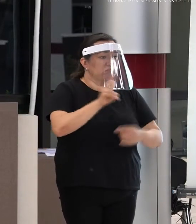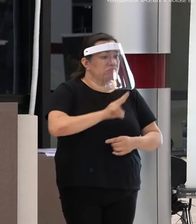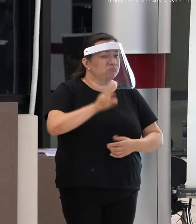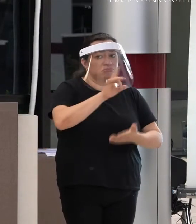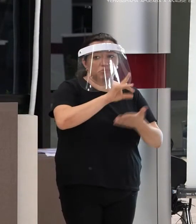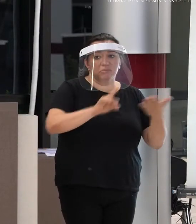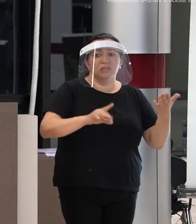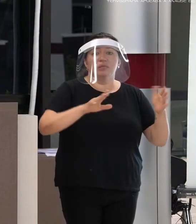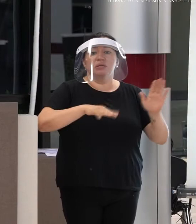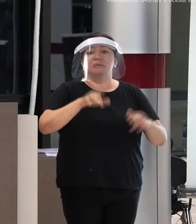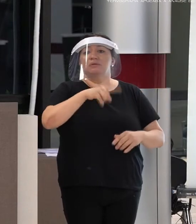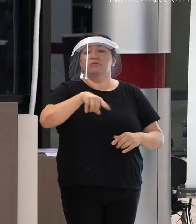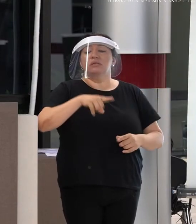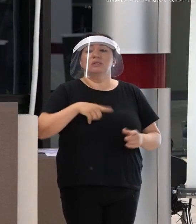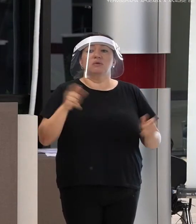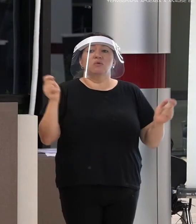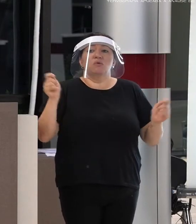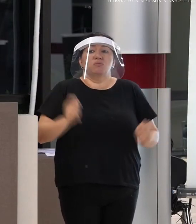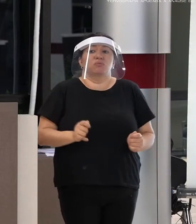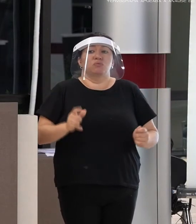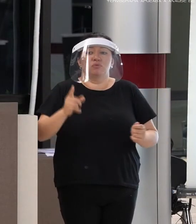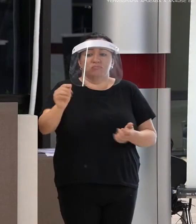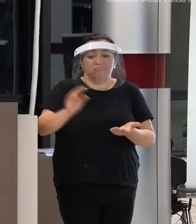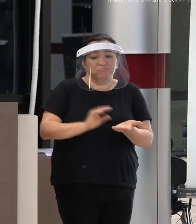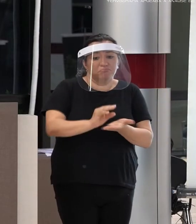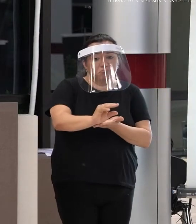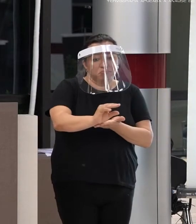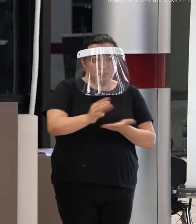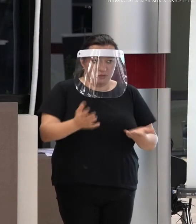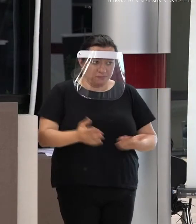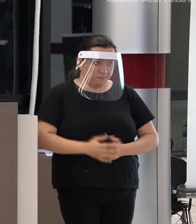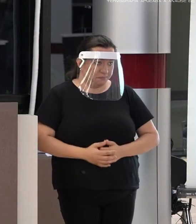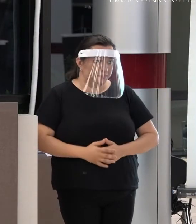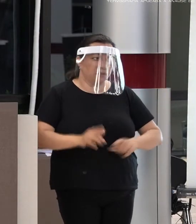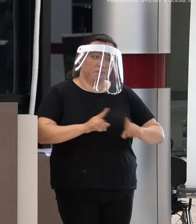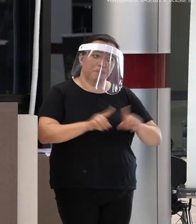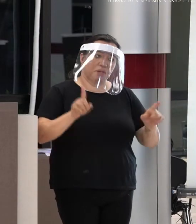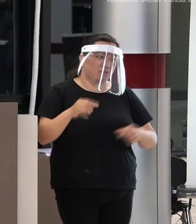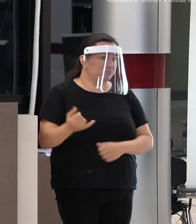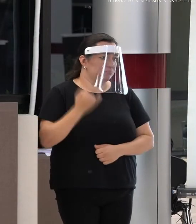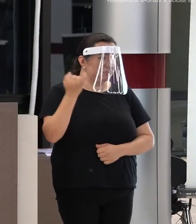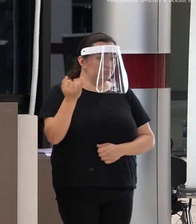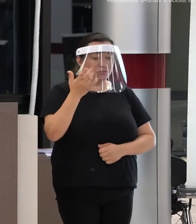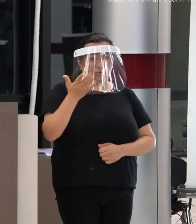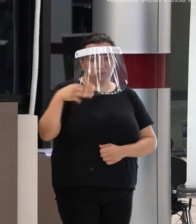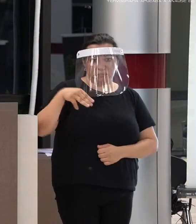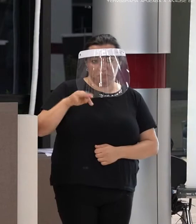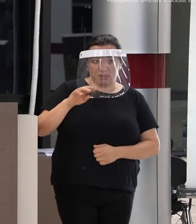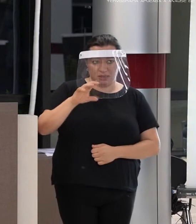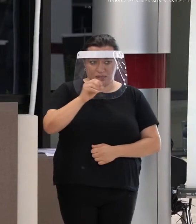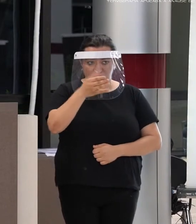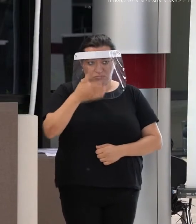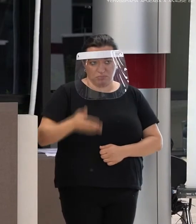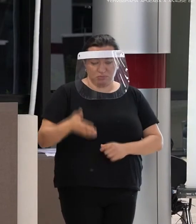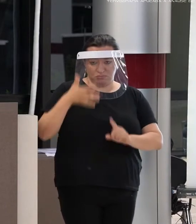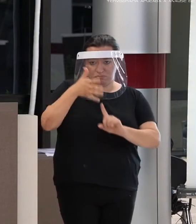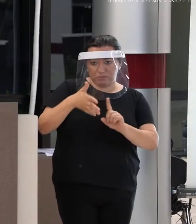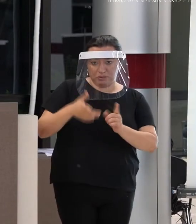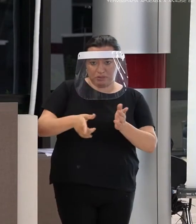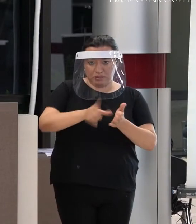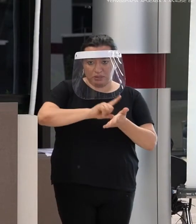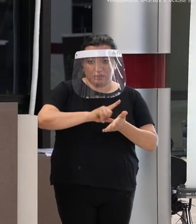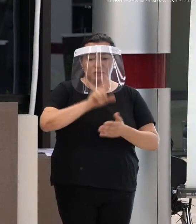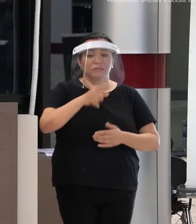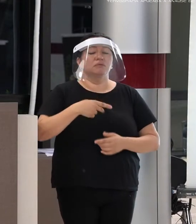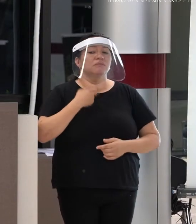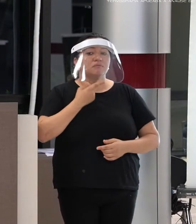aquilo que você tiver condição no momento para investir. Mas é importantíssimo. Quando o Matheus estava mostrando que dá